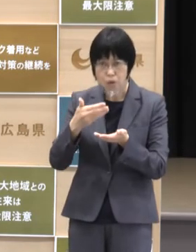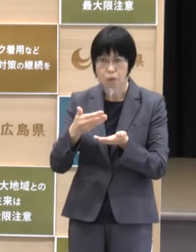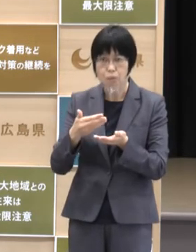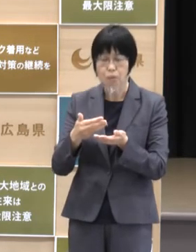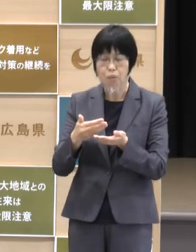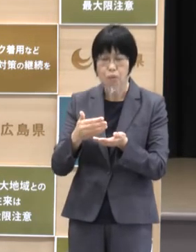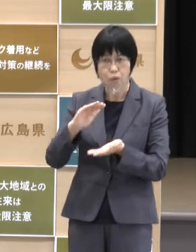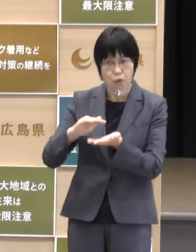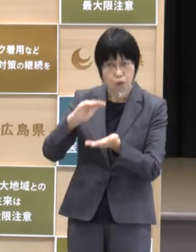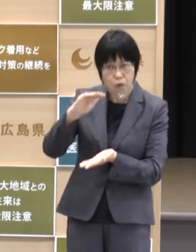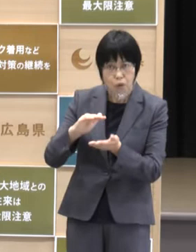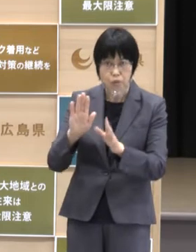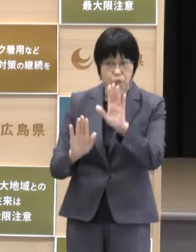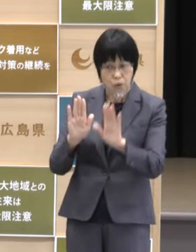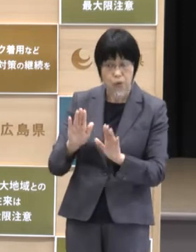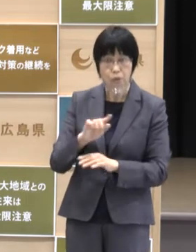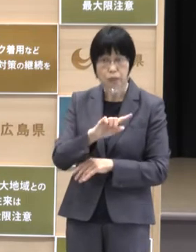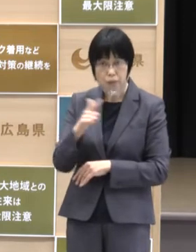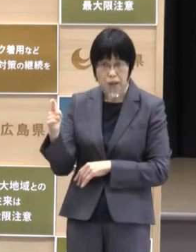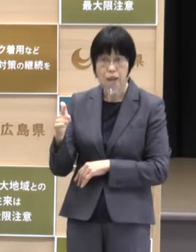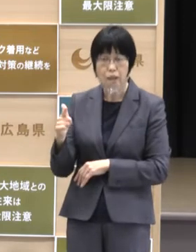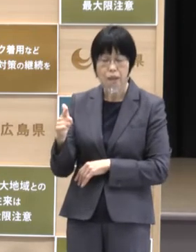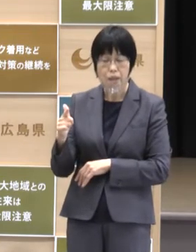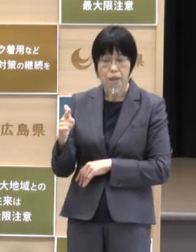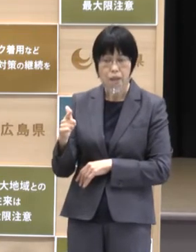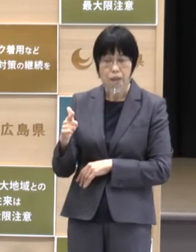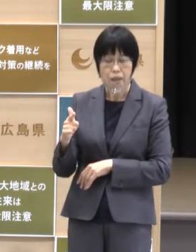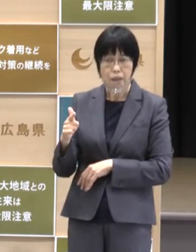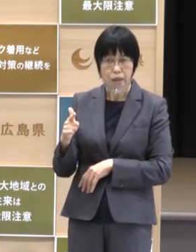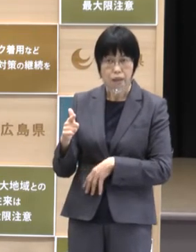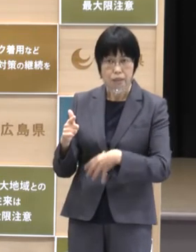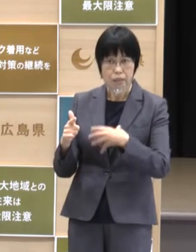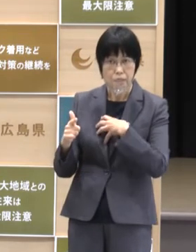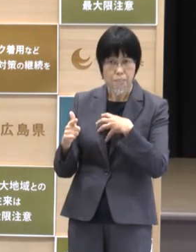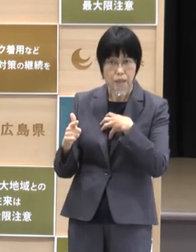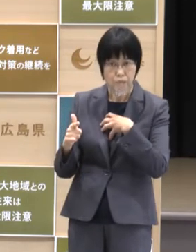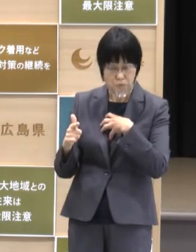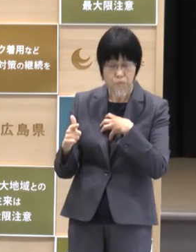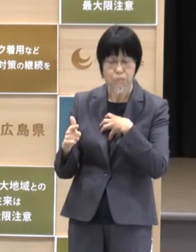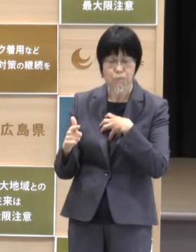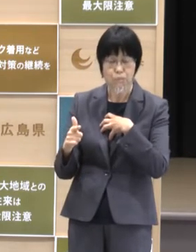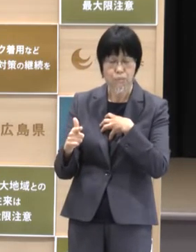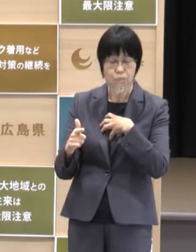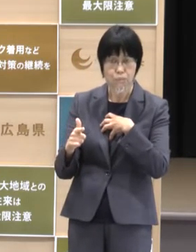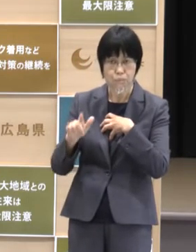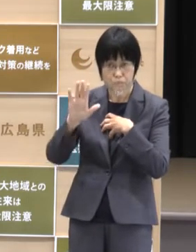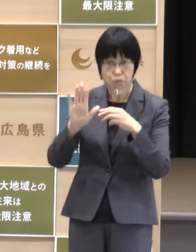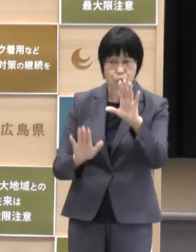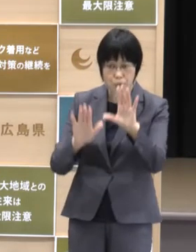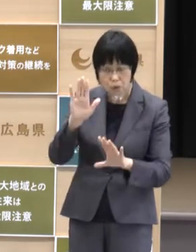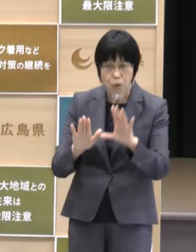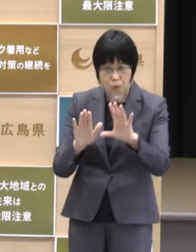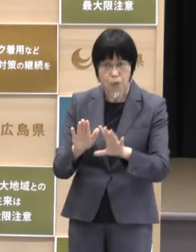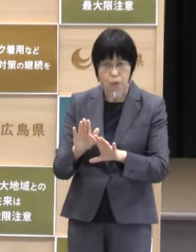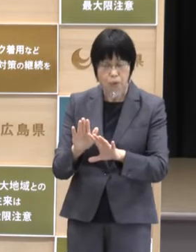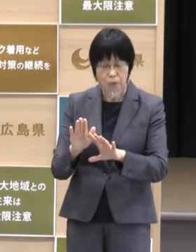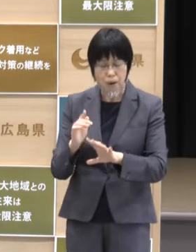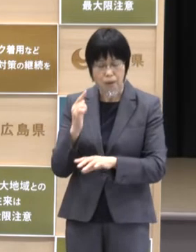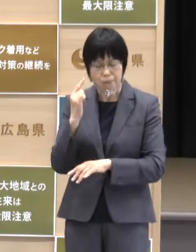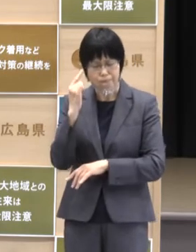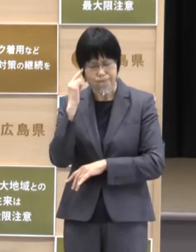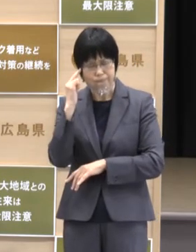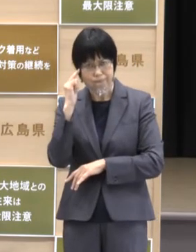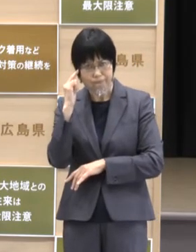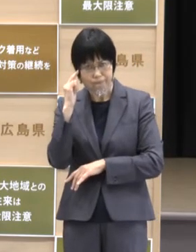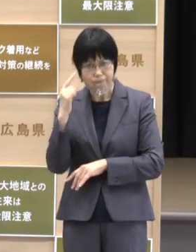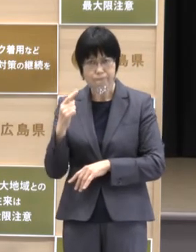ですね、さまざま逼迫する状況というのはやはり考えられますので、